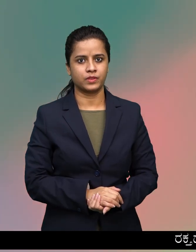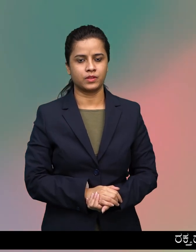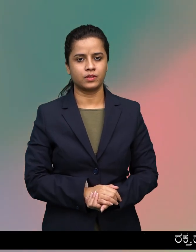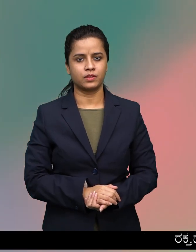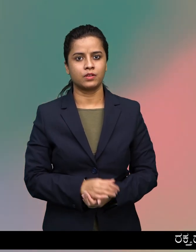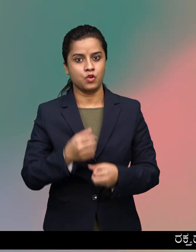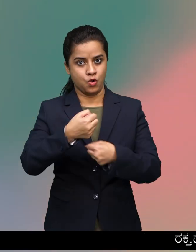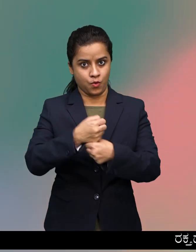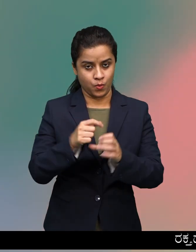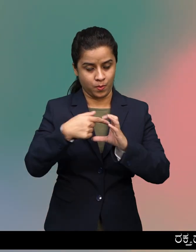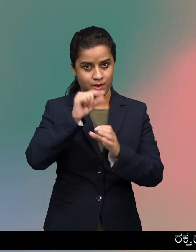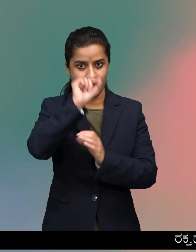ರಕ್ತದ ರೂಪುಗೊಂಡ ಅಂಶಗಳು.